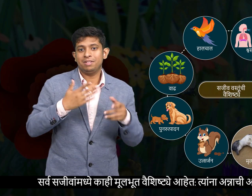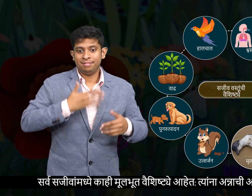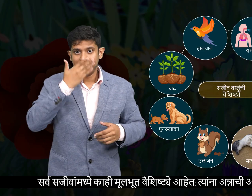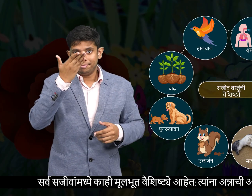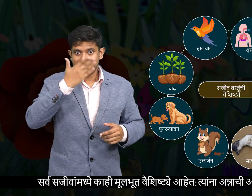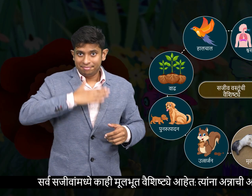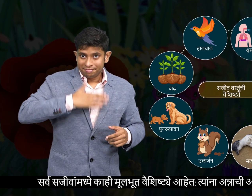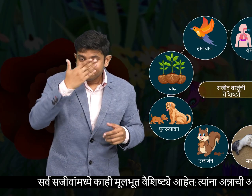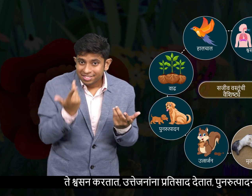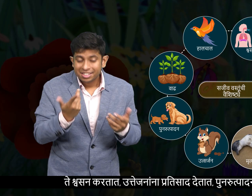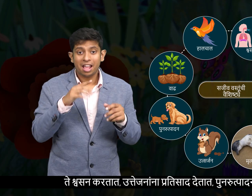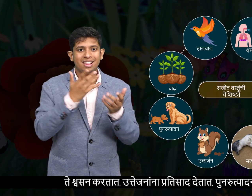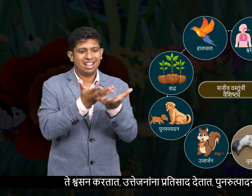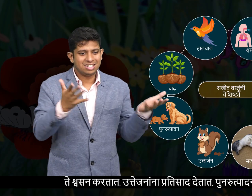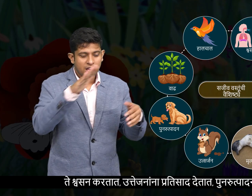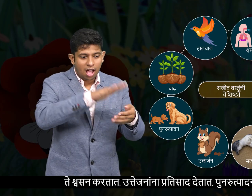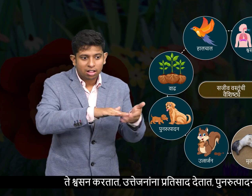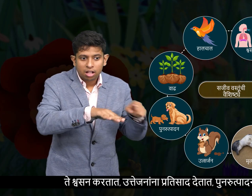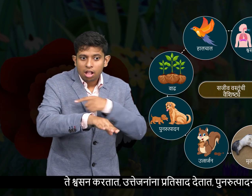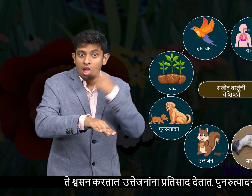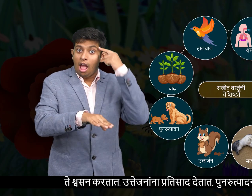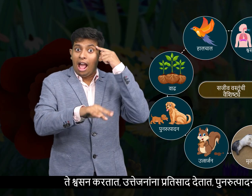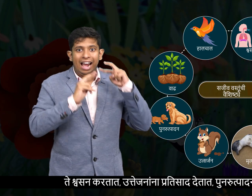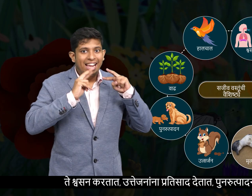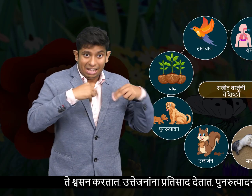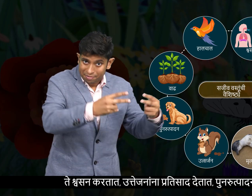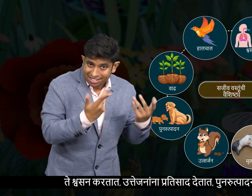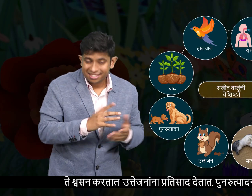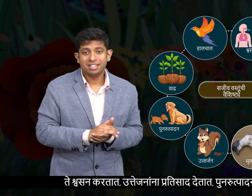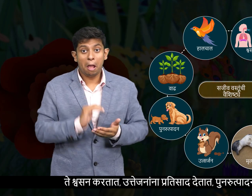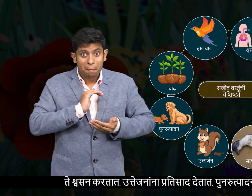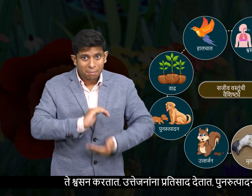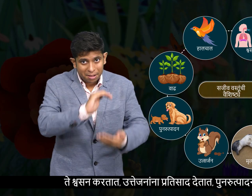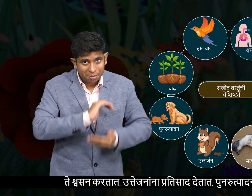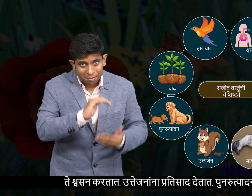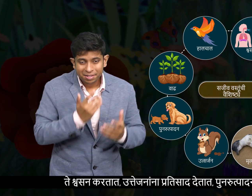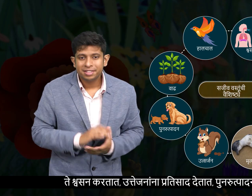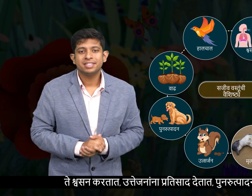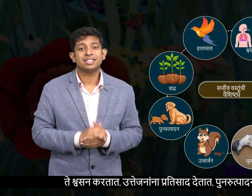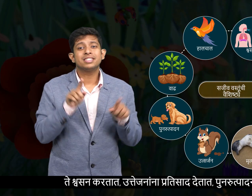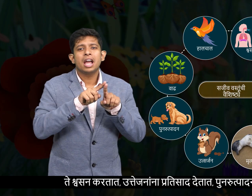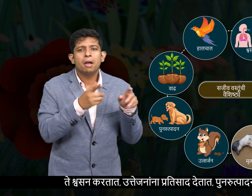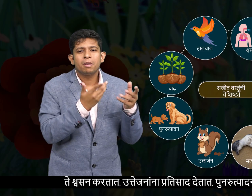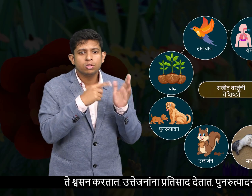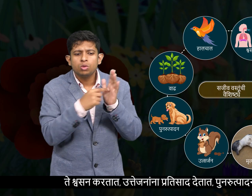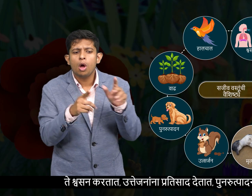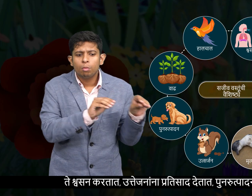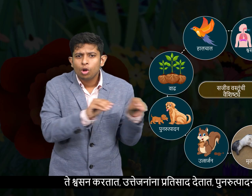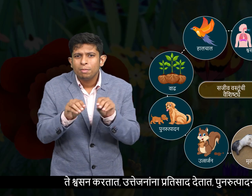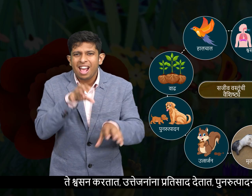आवश्यकता असते. ते श्वसन करतात, ते जनांना प्रतिसाद देतात, पुनरुत्पादन